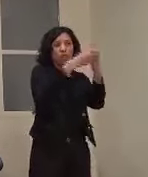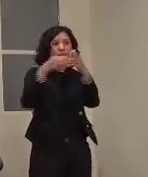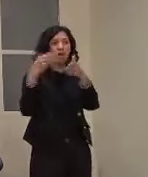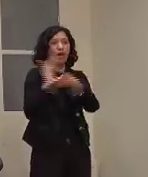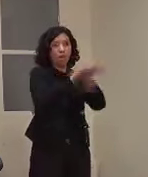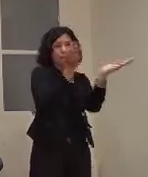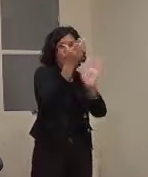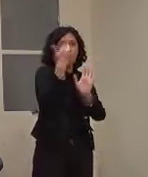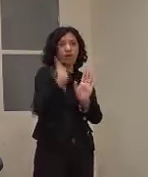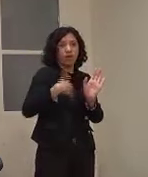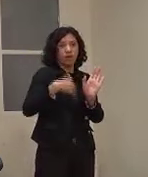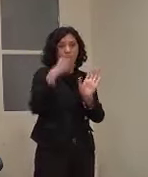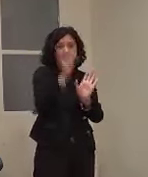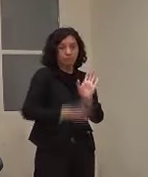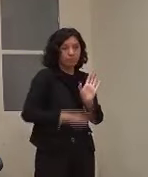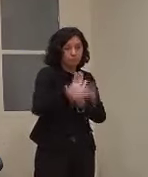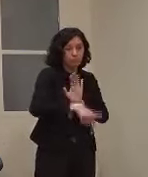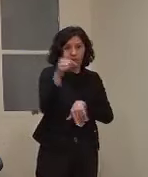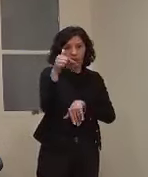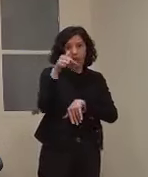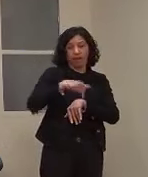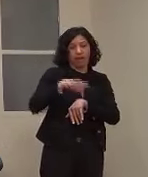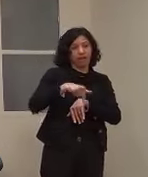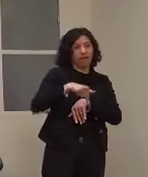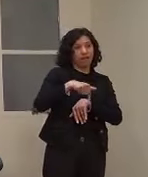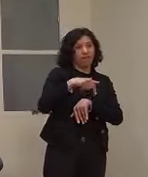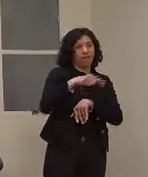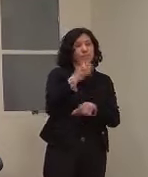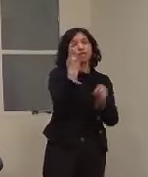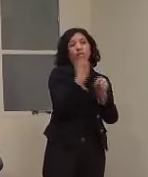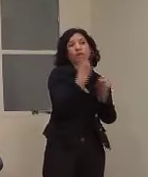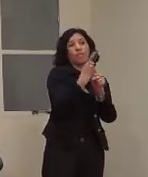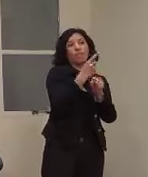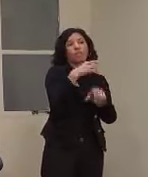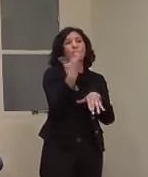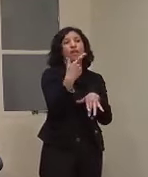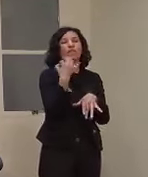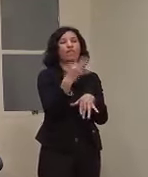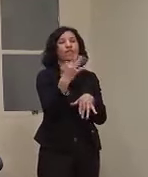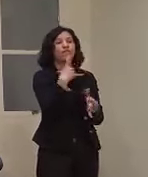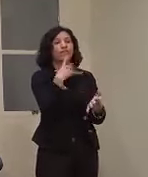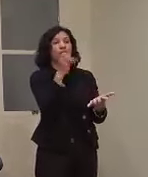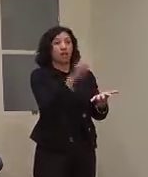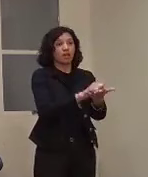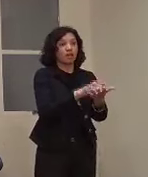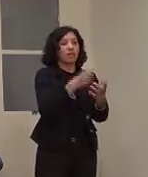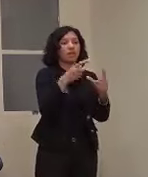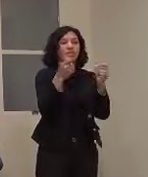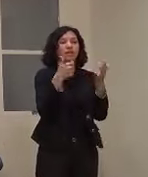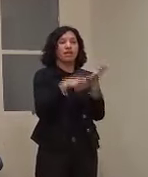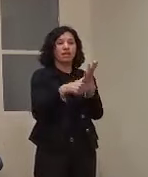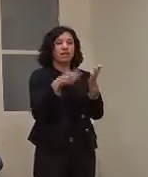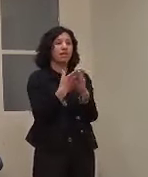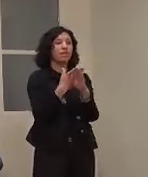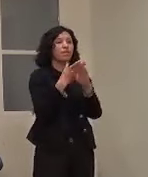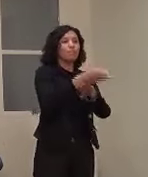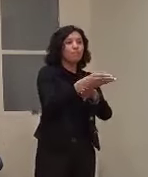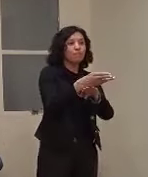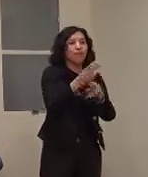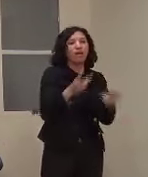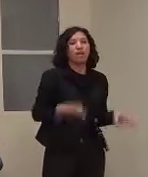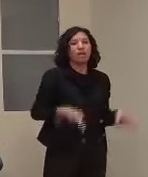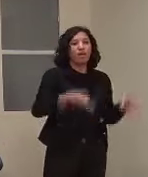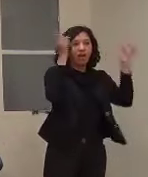del país en nuestro caso primero debe anunciarse presentar el dni pasar borrones canas